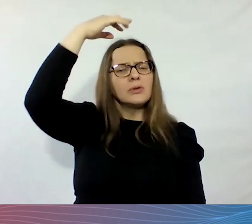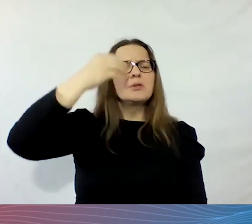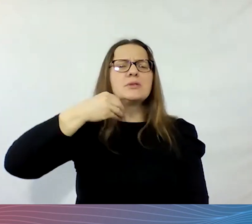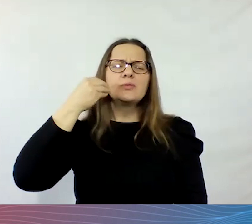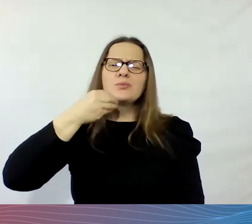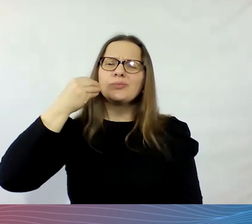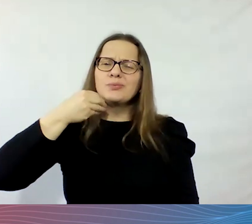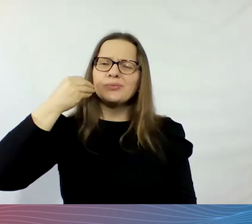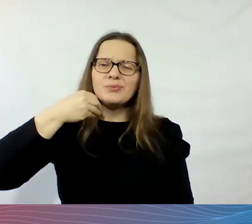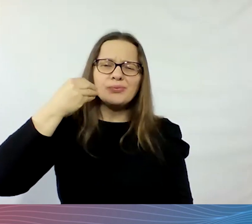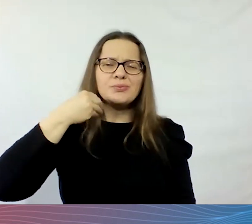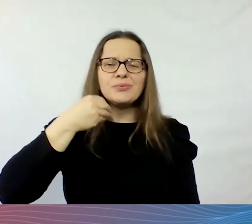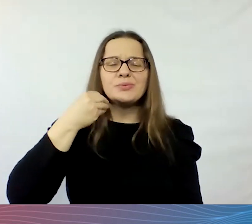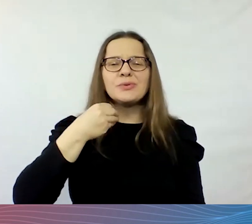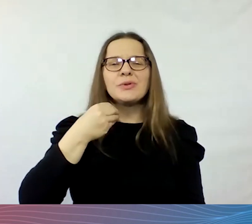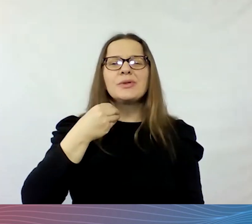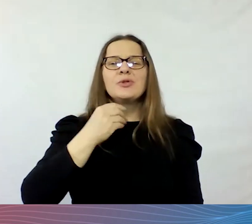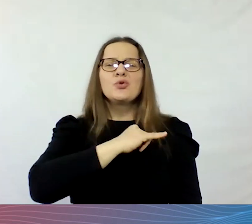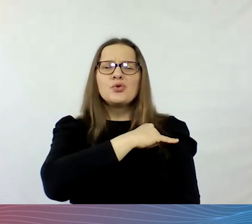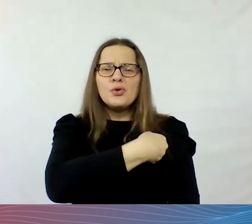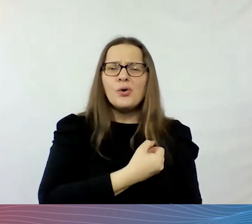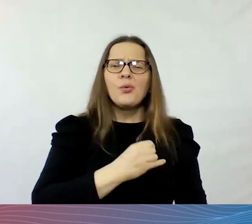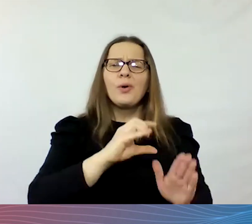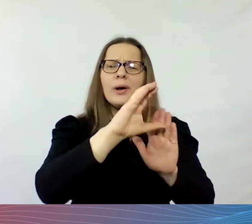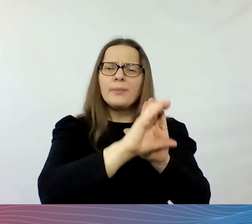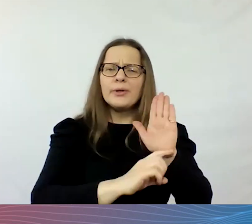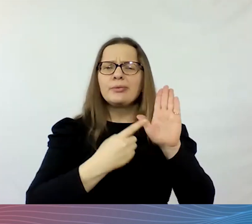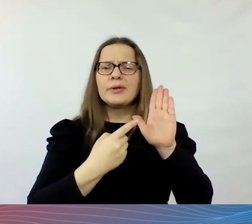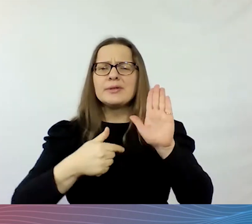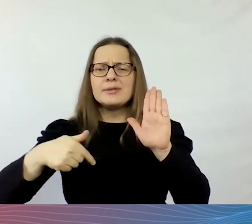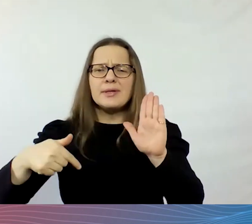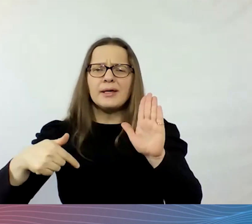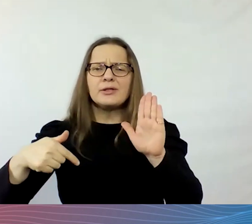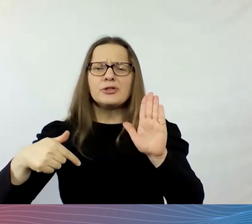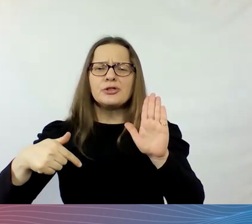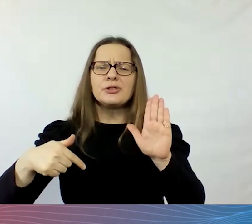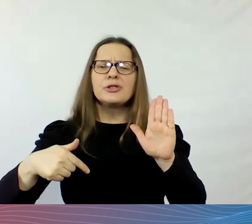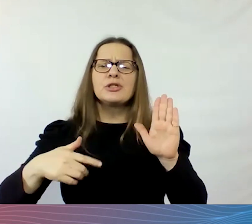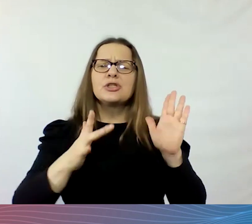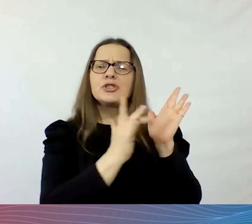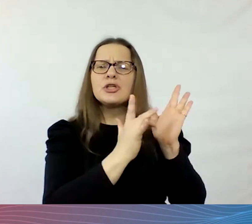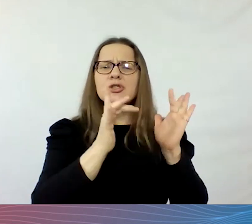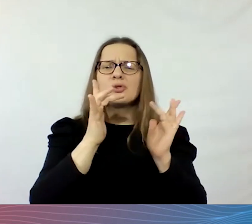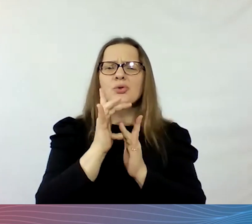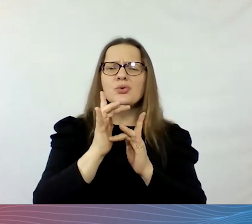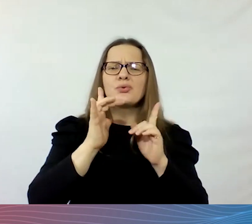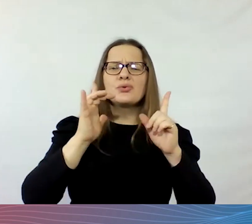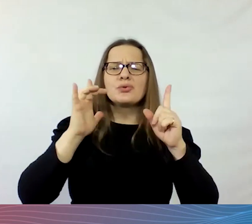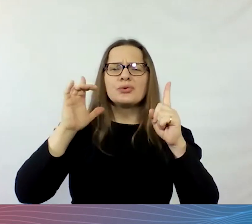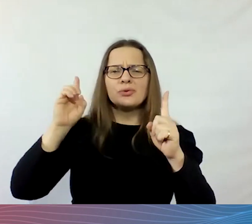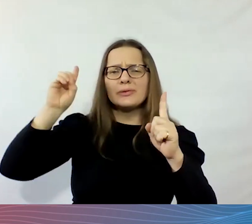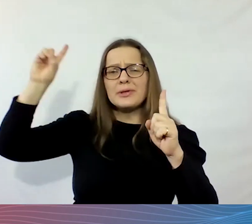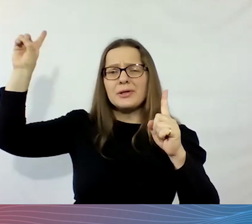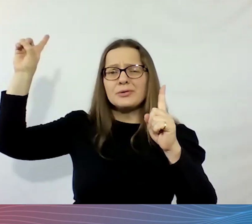de João 17. A unidade entre o Pai e o Filho. Não tem outro jeito, tá bom? Então, irmãos, é dessa forma que Deus